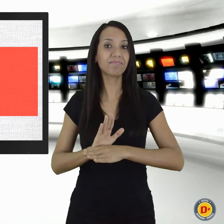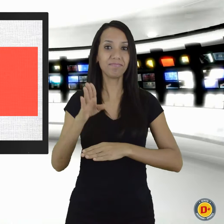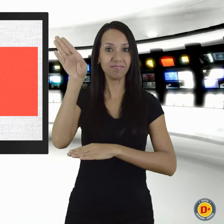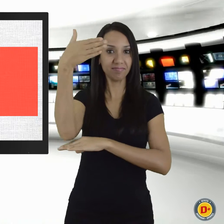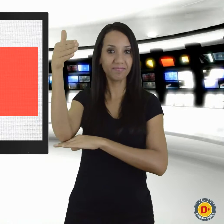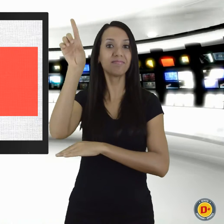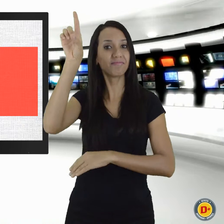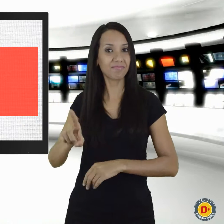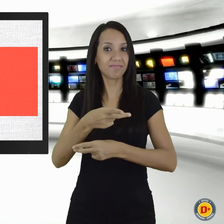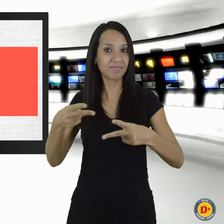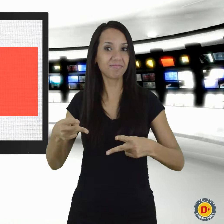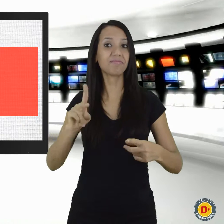Avalia.